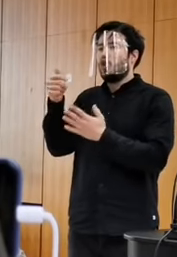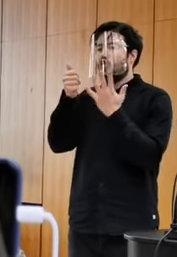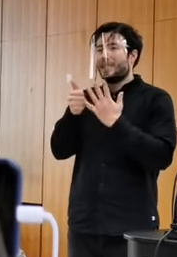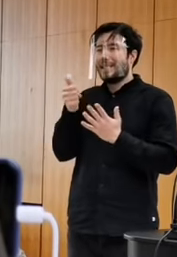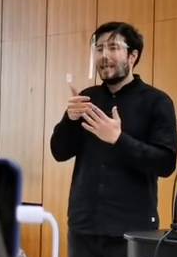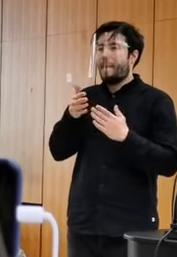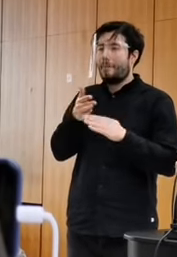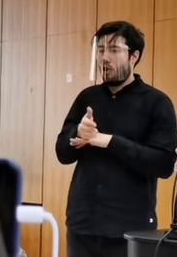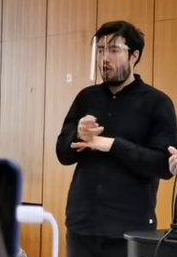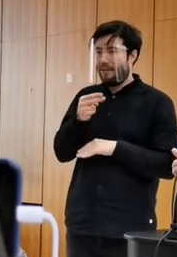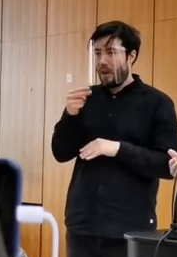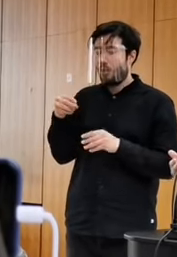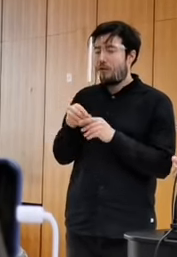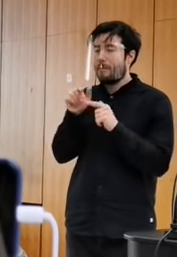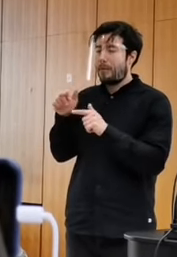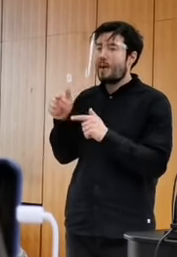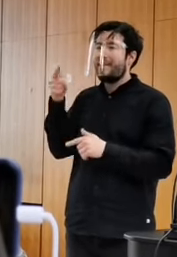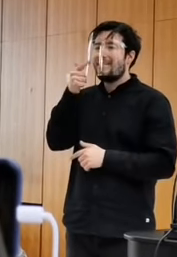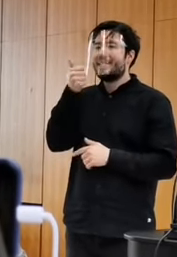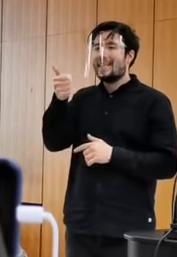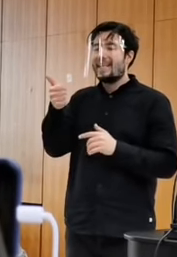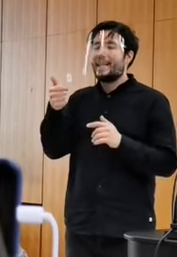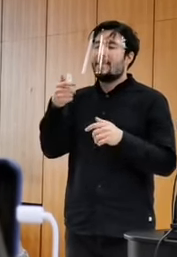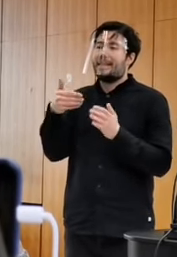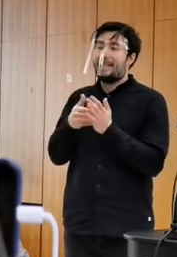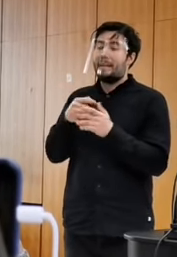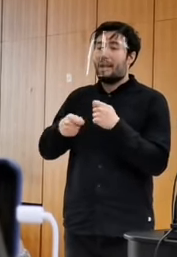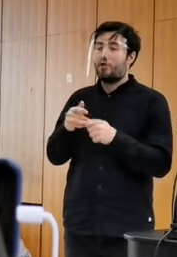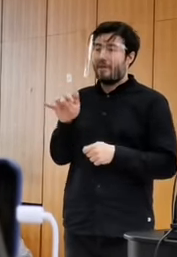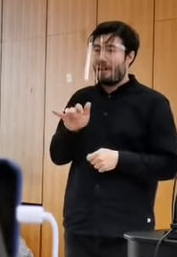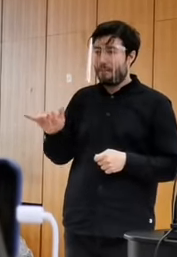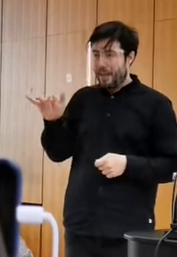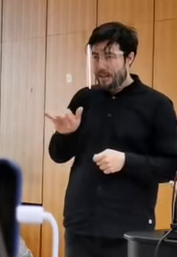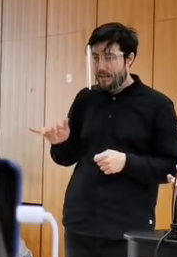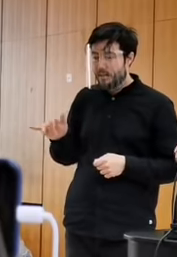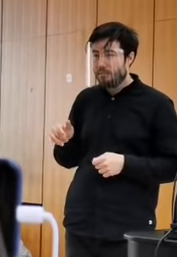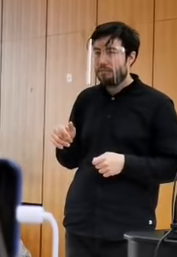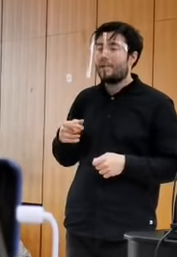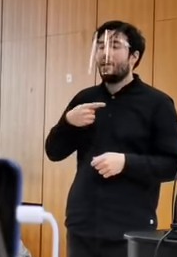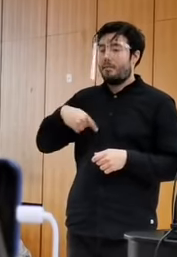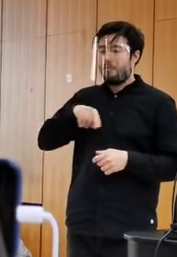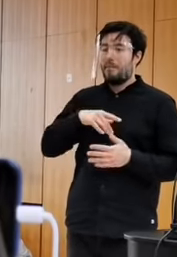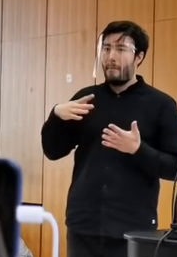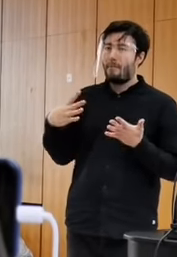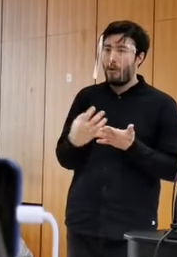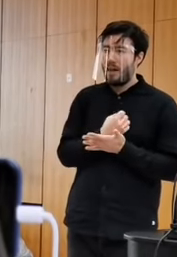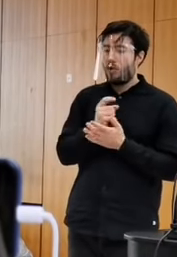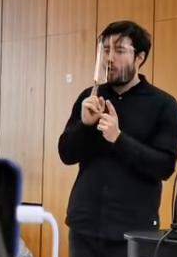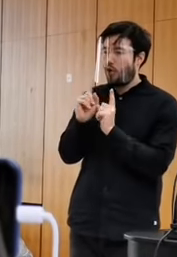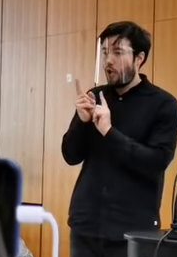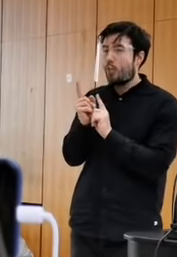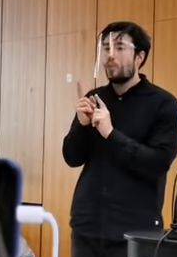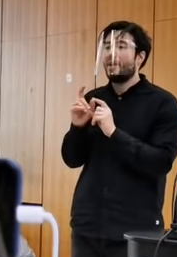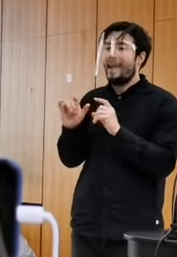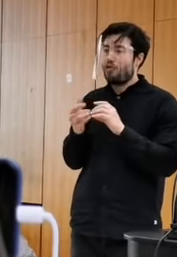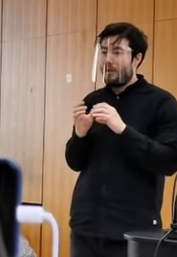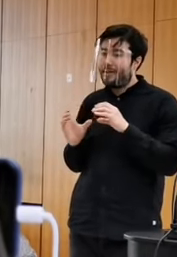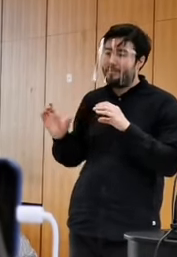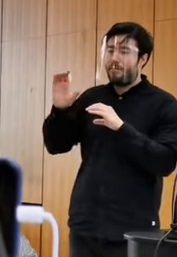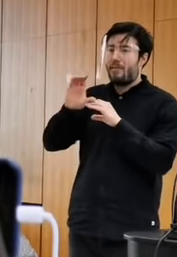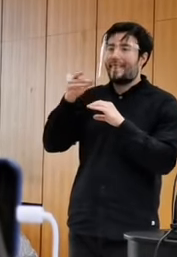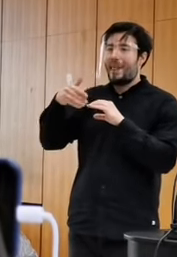21 tisíc pracovných miest v rámci materských škôl, sa podarilo dohodnúť a vyčleniť ďalšiu finančnú čiastku